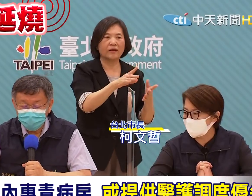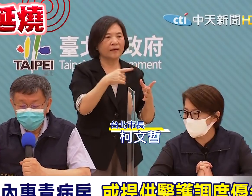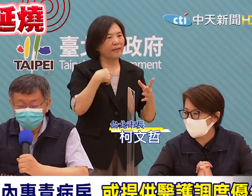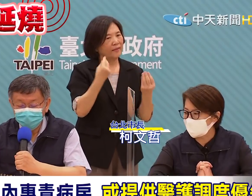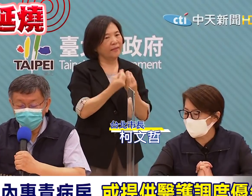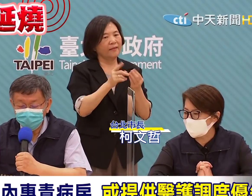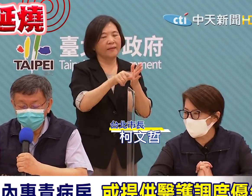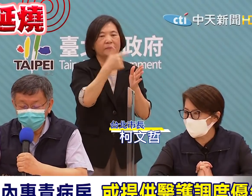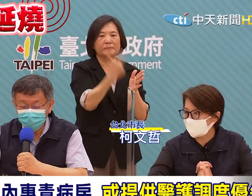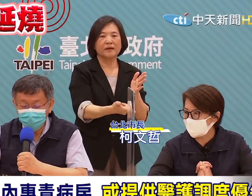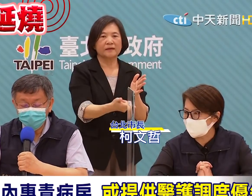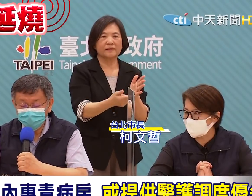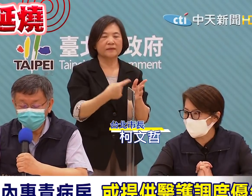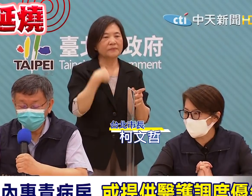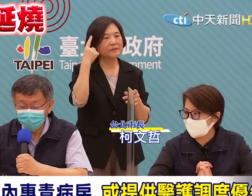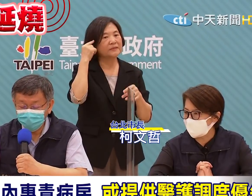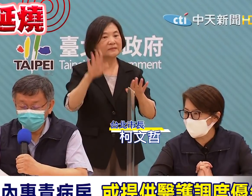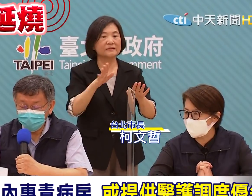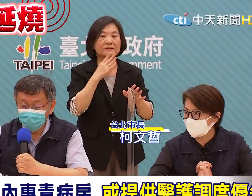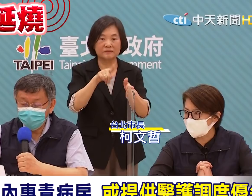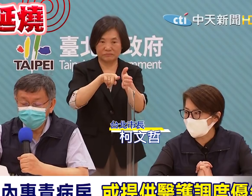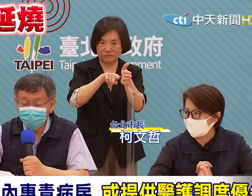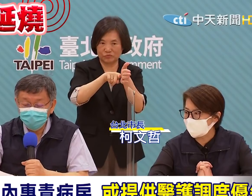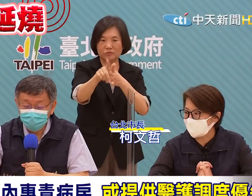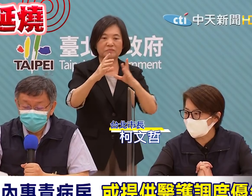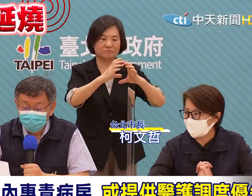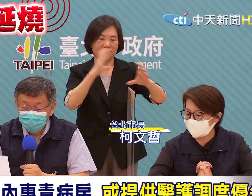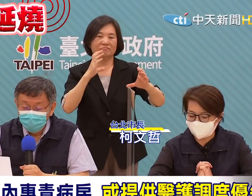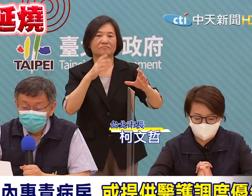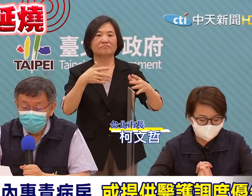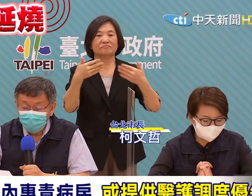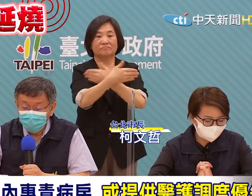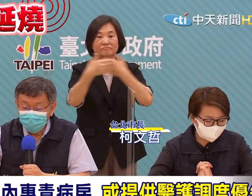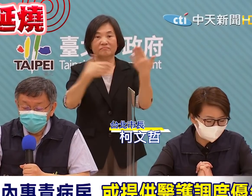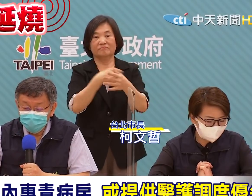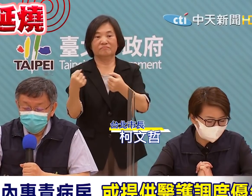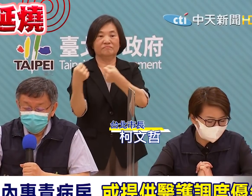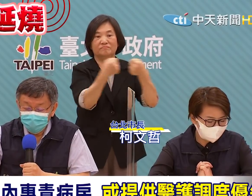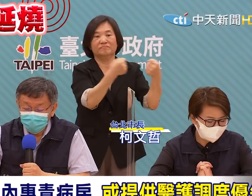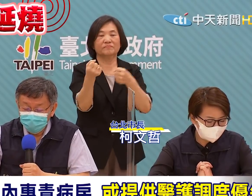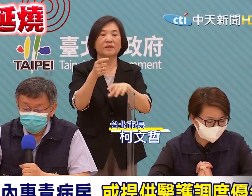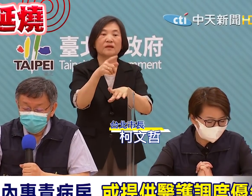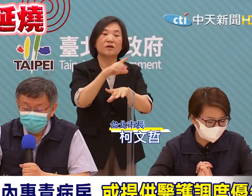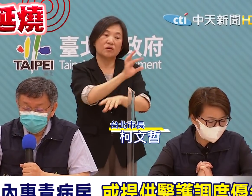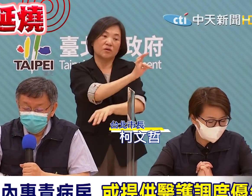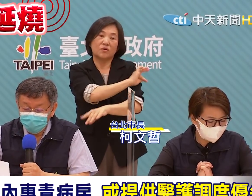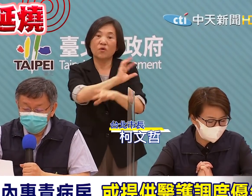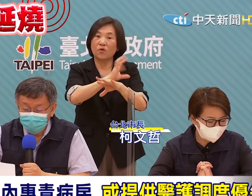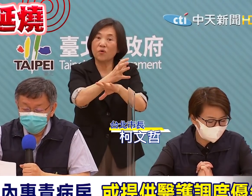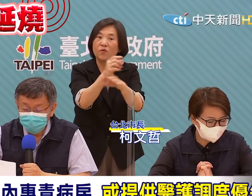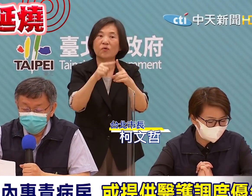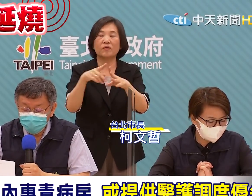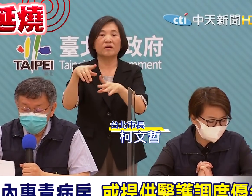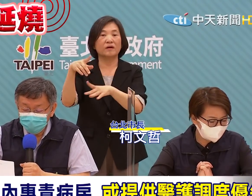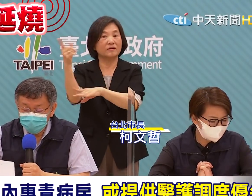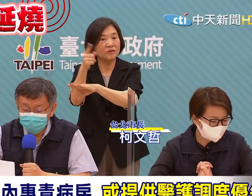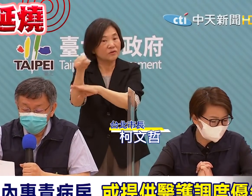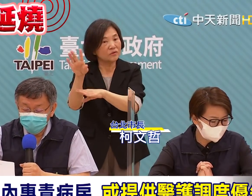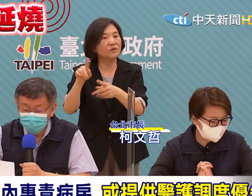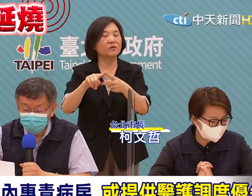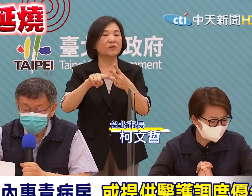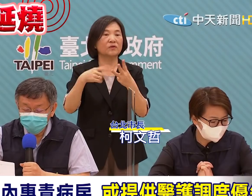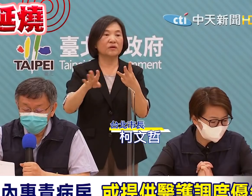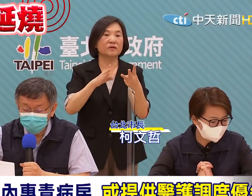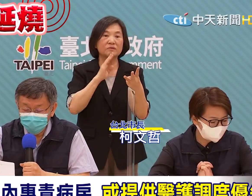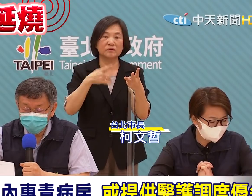个专门的交通运输团队。刚才讲过八辆的救护车，你知道消防局两台巴士，再加上我们从